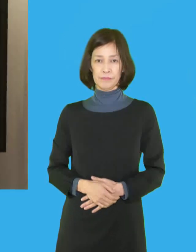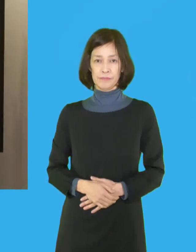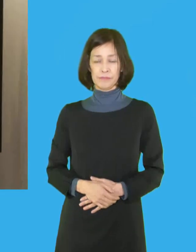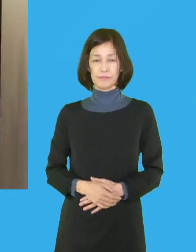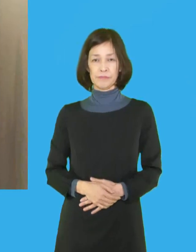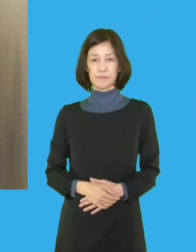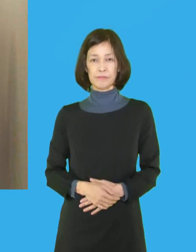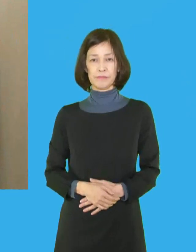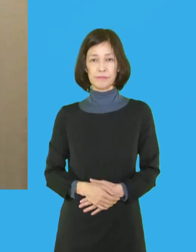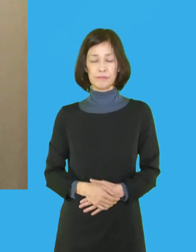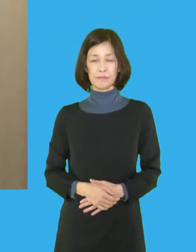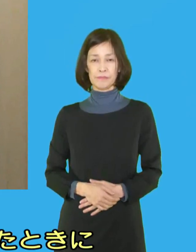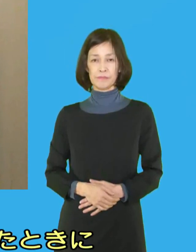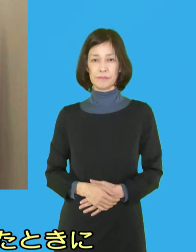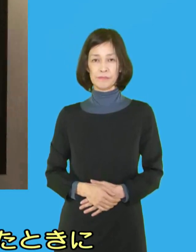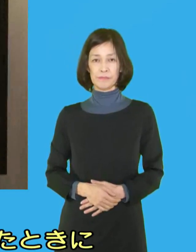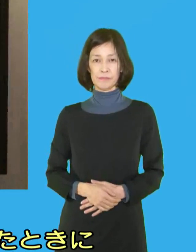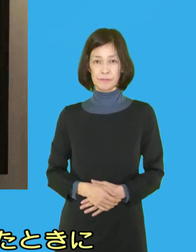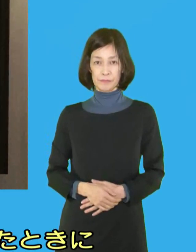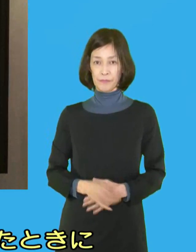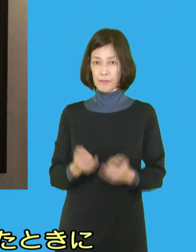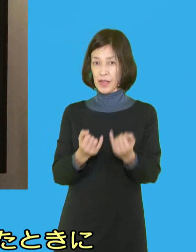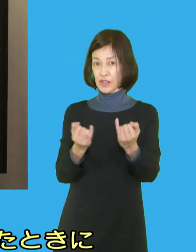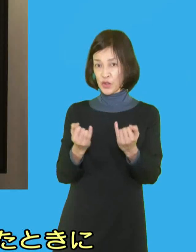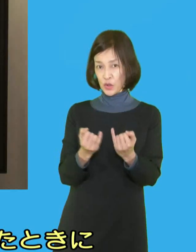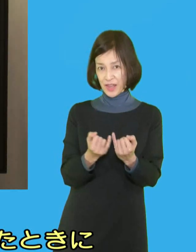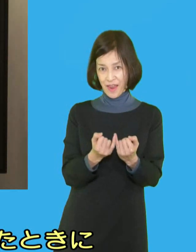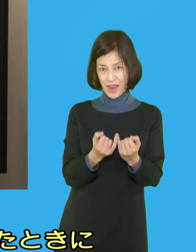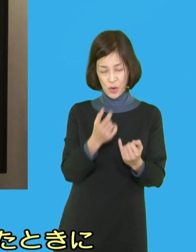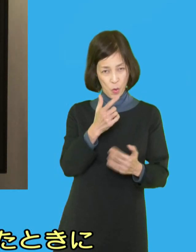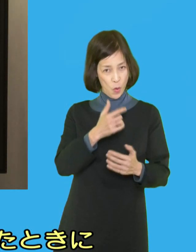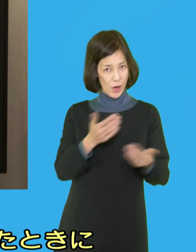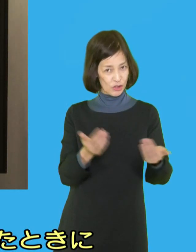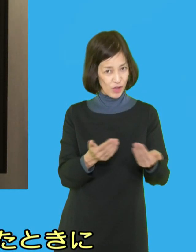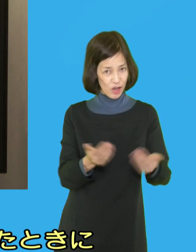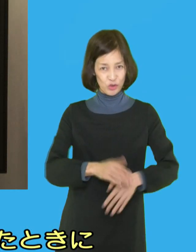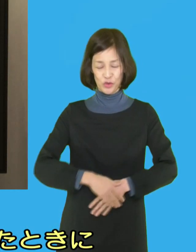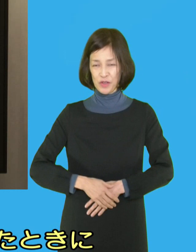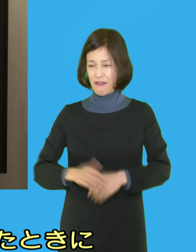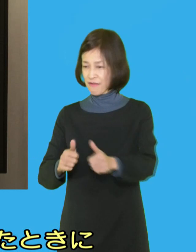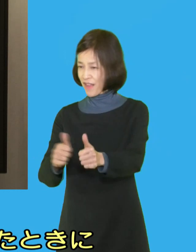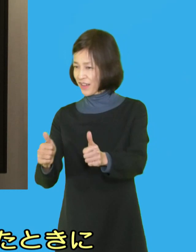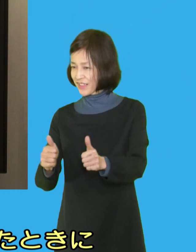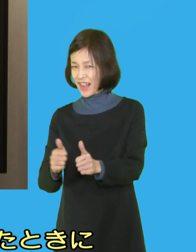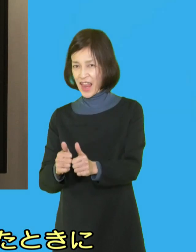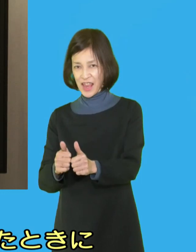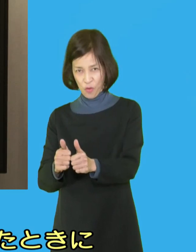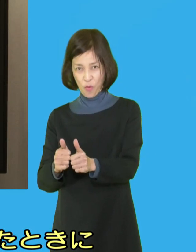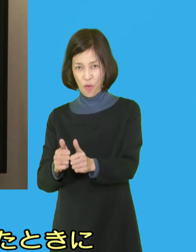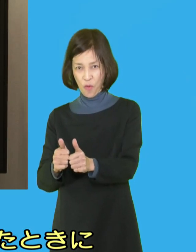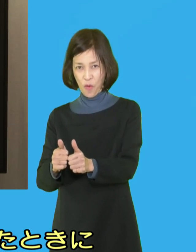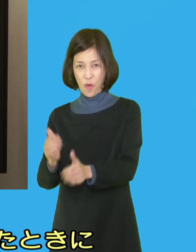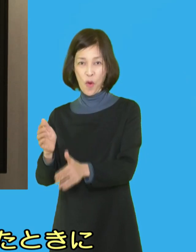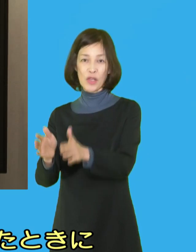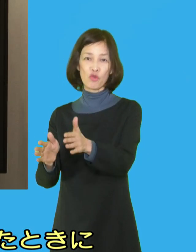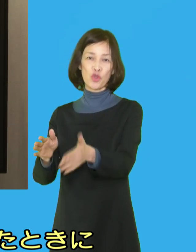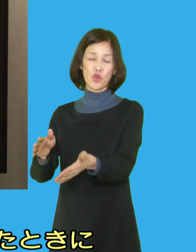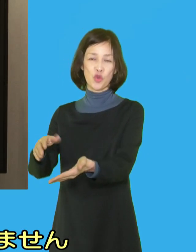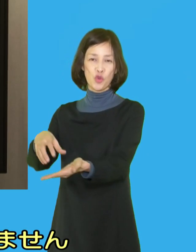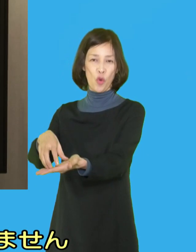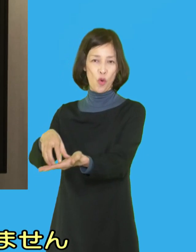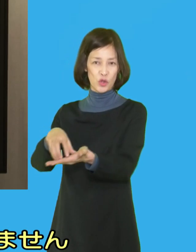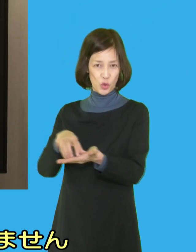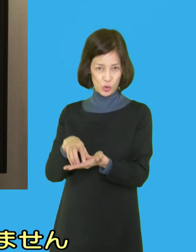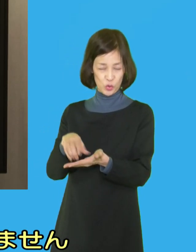はい。女性活躍、そして、男性の育休の取得ということを考えたとき